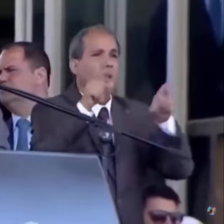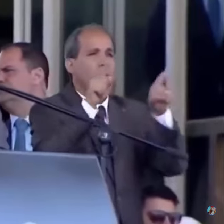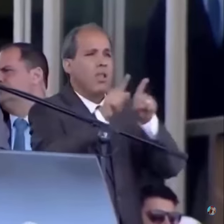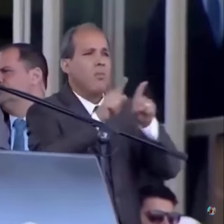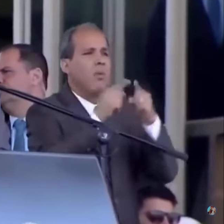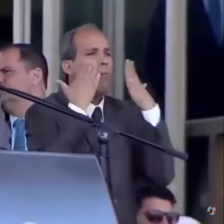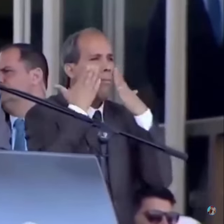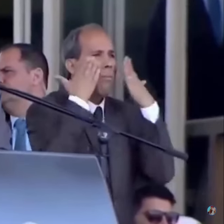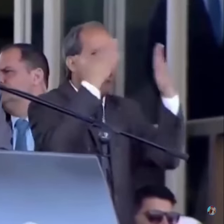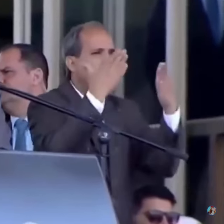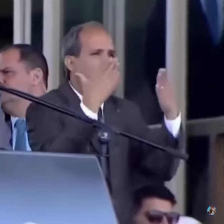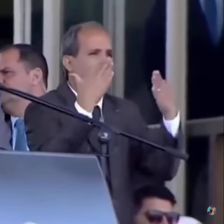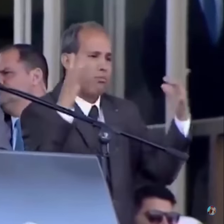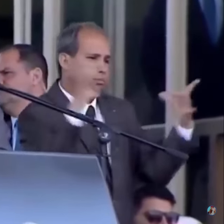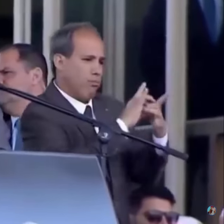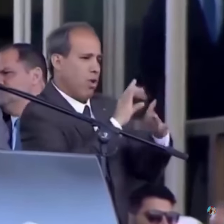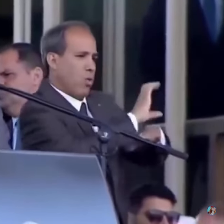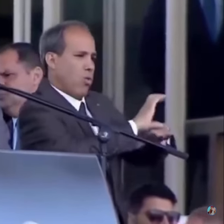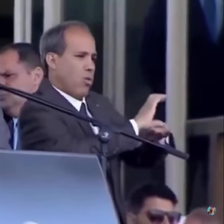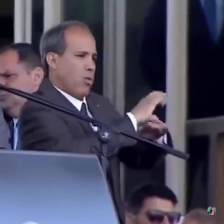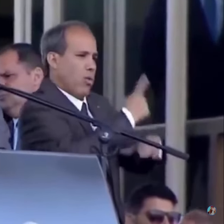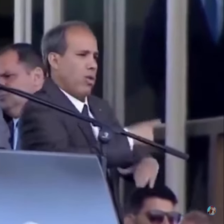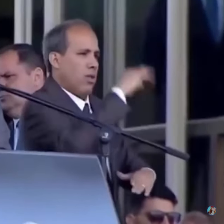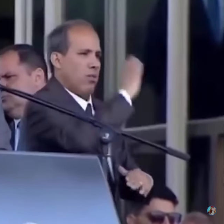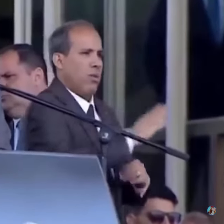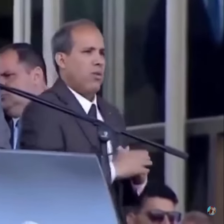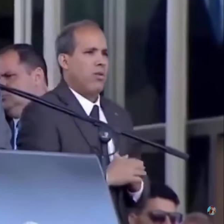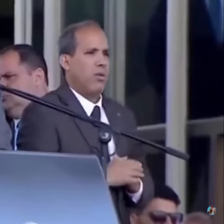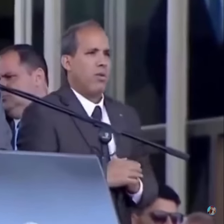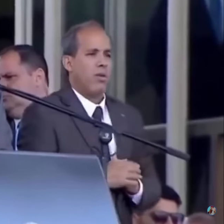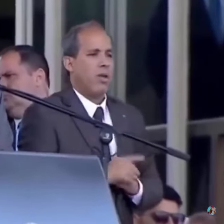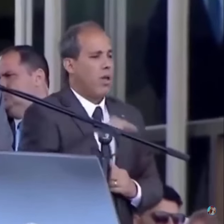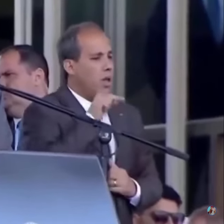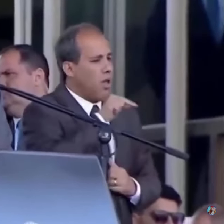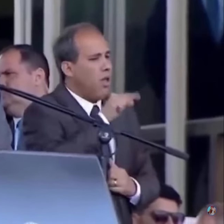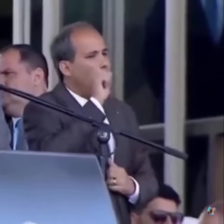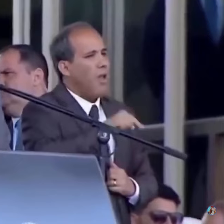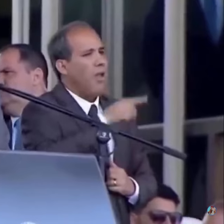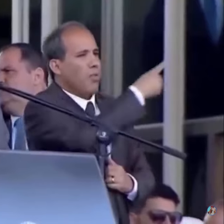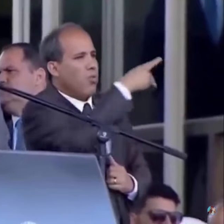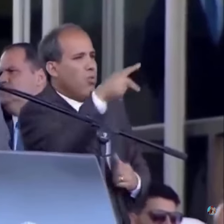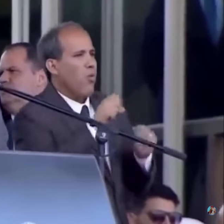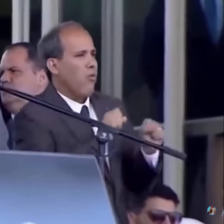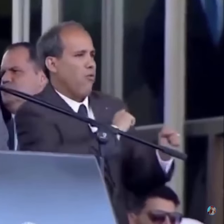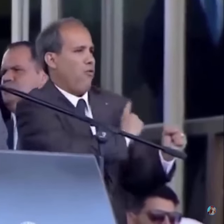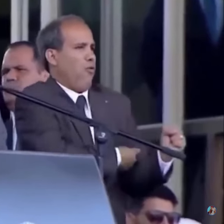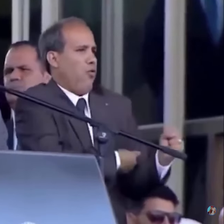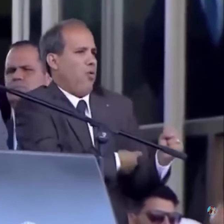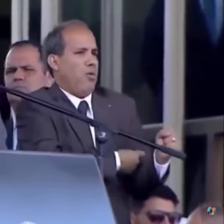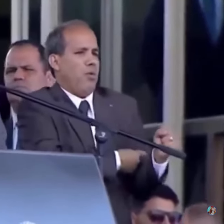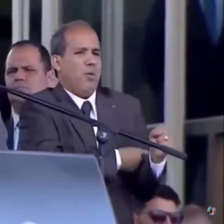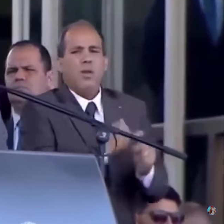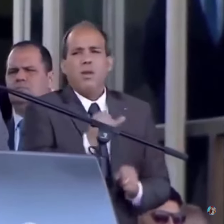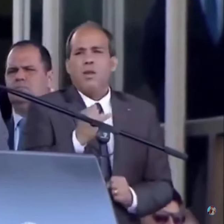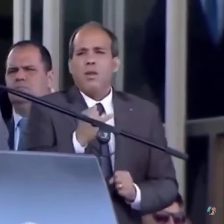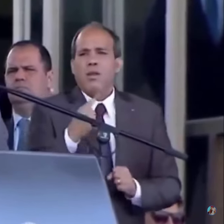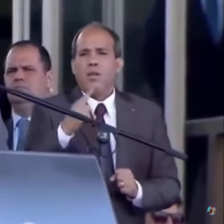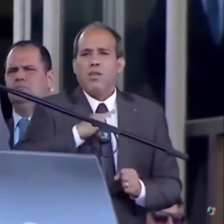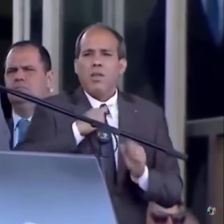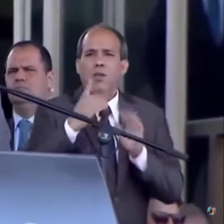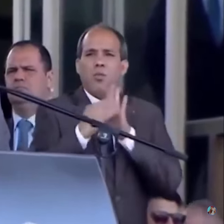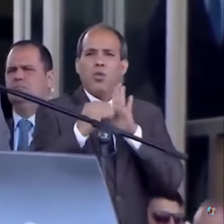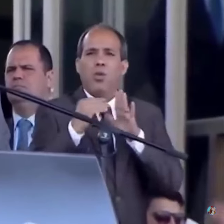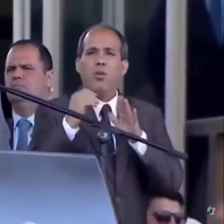manifestada nas constituições da república. Essa é a sua força, exemplificada pelos heróis do